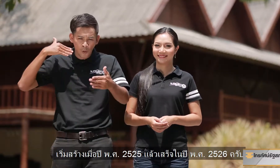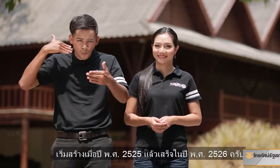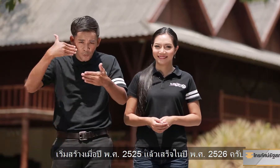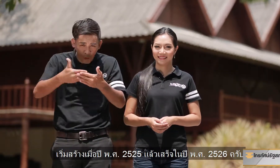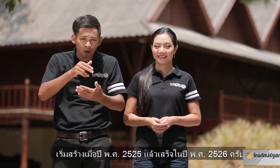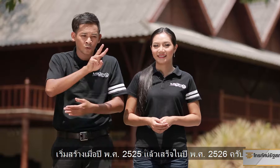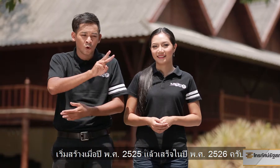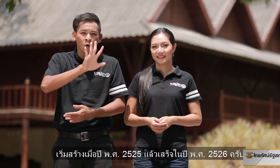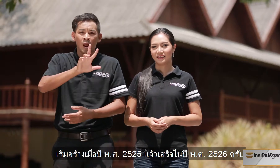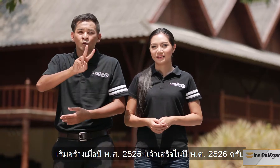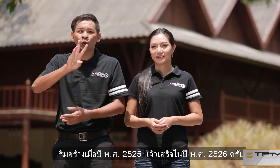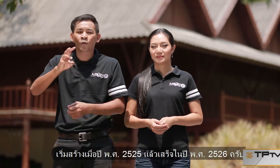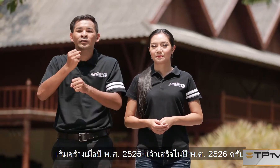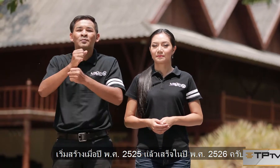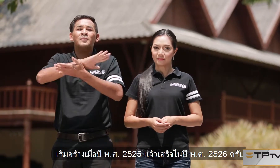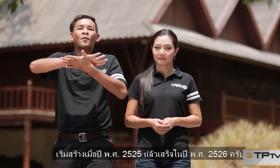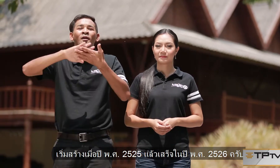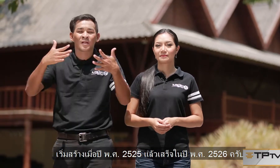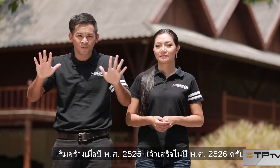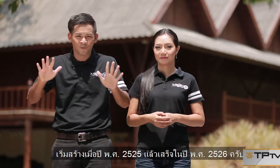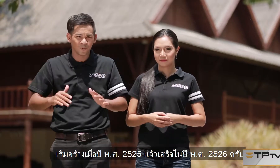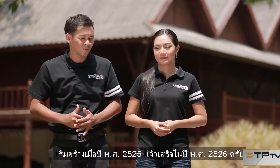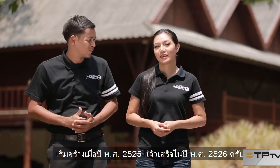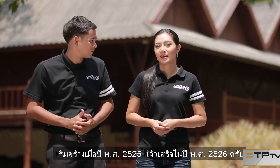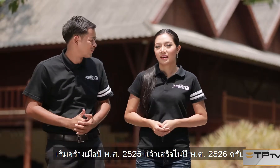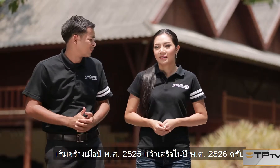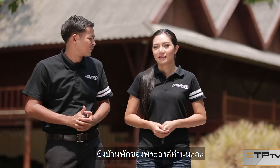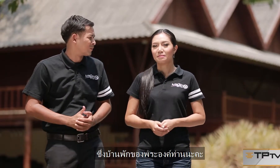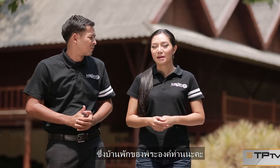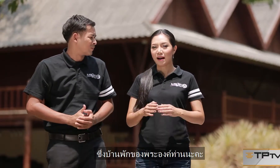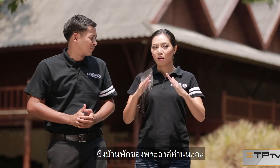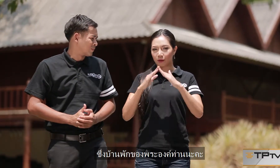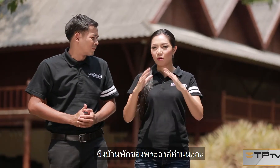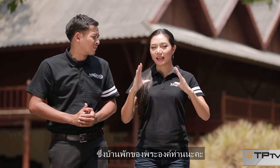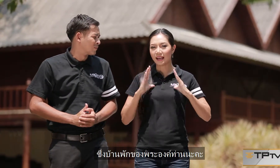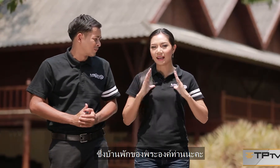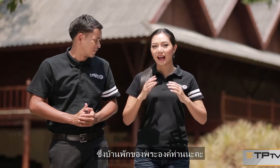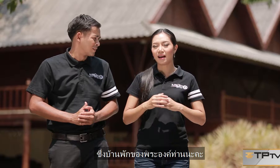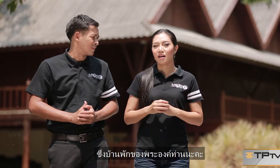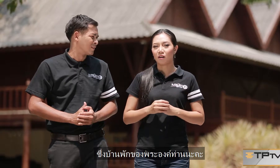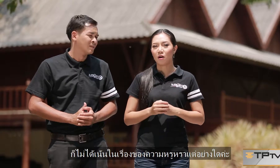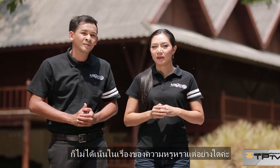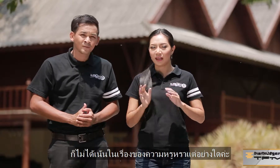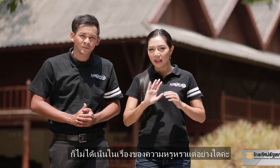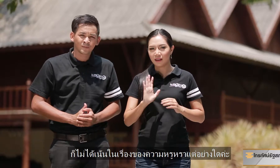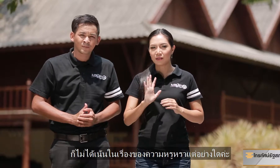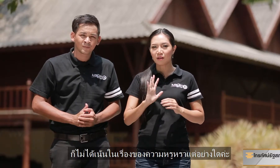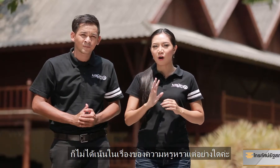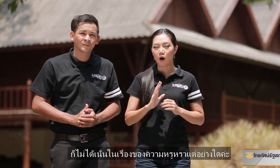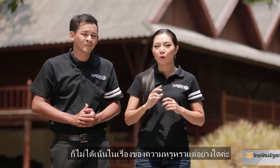2525แล้วเสร็จในปีพุทธศักราช2526ครับ ซึ่งบ้านพักของพระองค์ท่านนะคะก็ไม่ได้เน้นในเรื่องของ